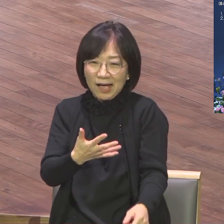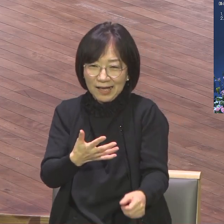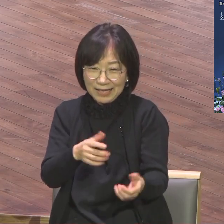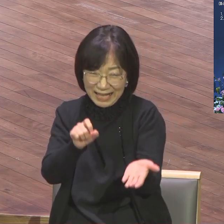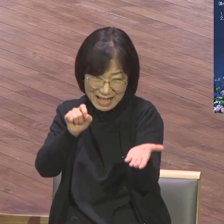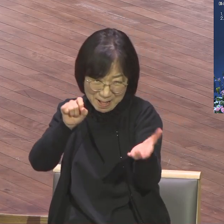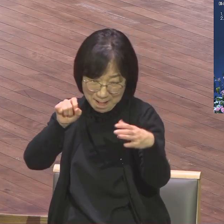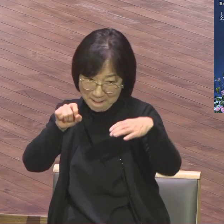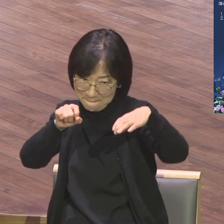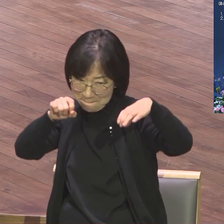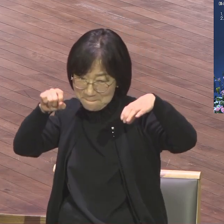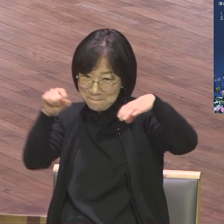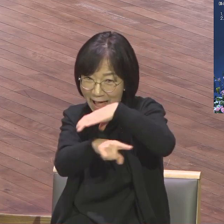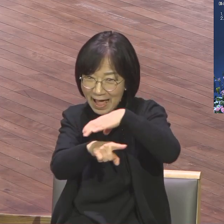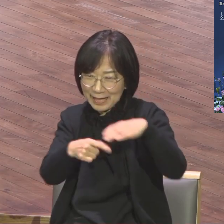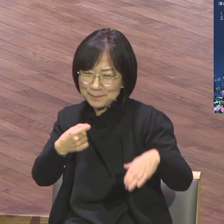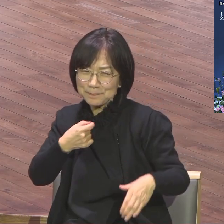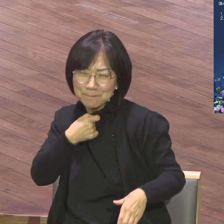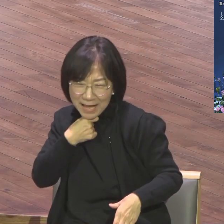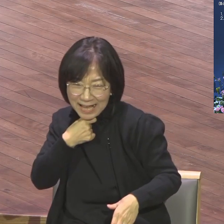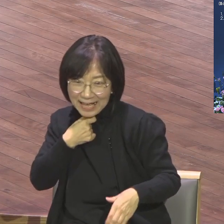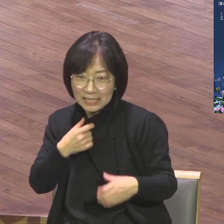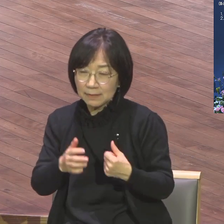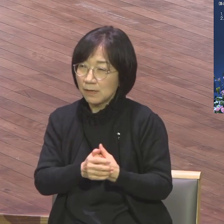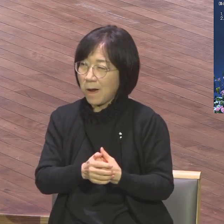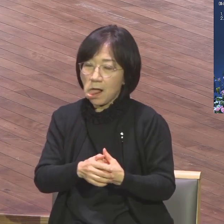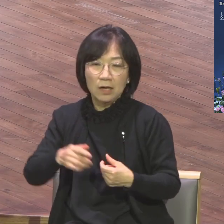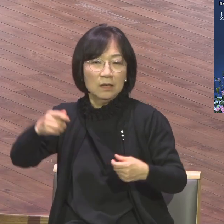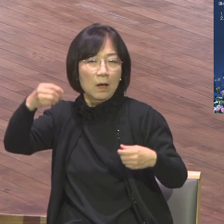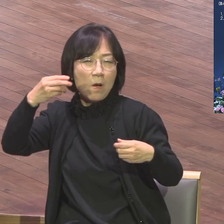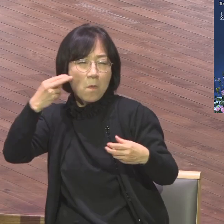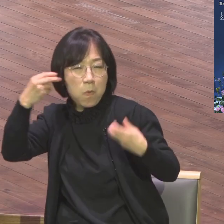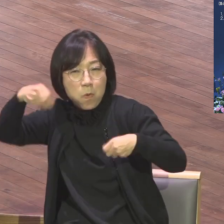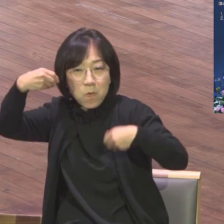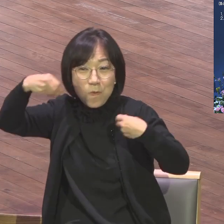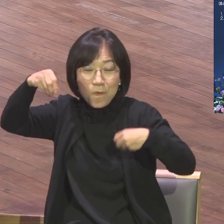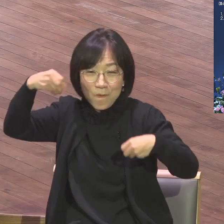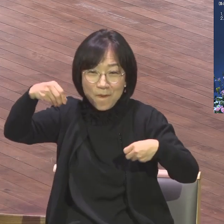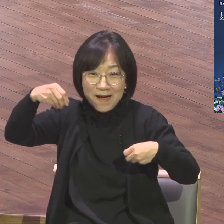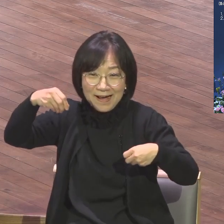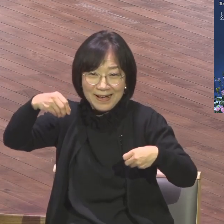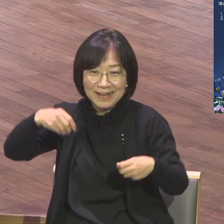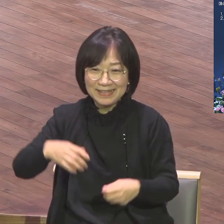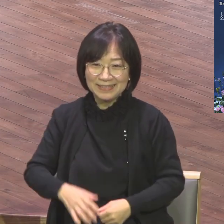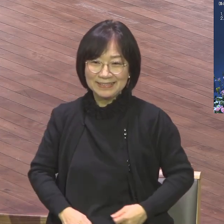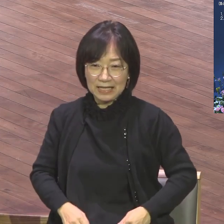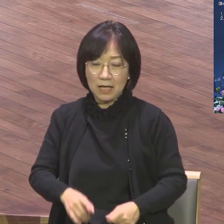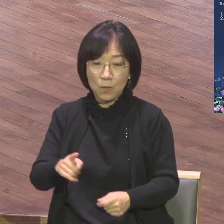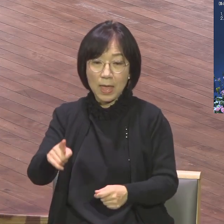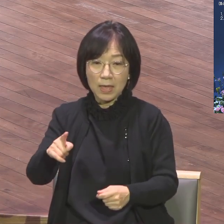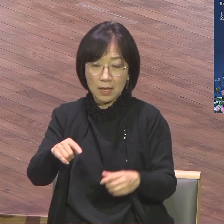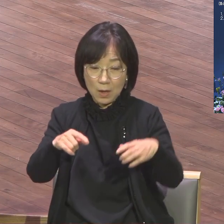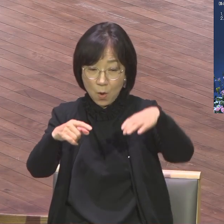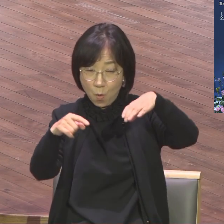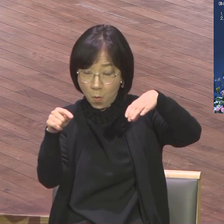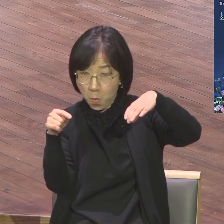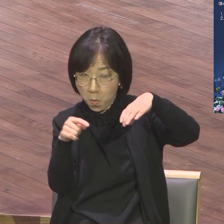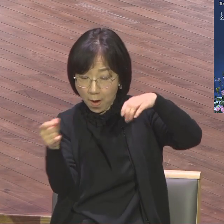많이 납니다. 페널티 에리에서 이 상대가 이게 반칙을 하면 바로 페널티를 할 수 있기